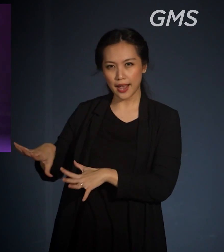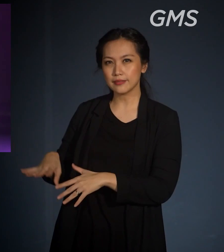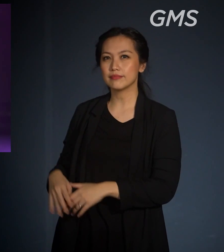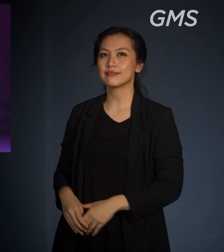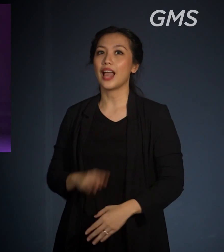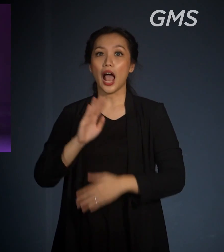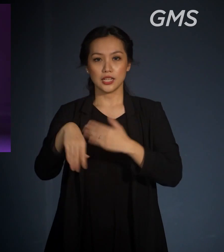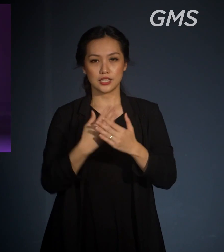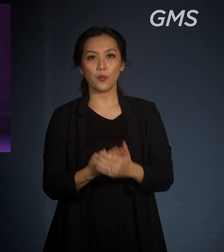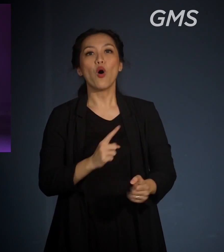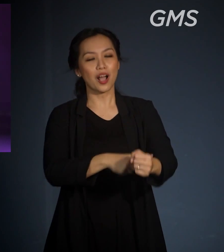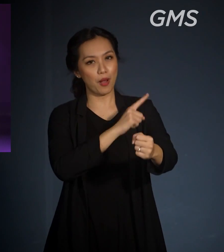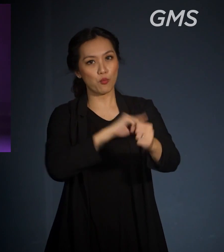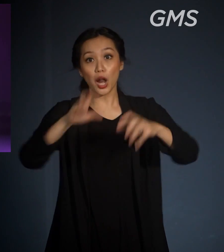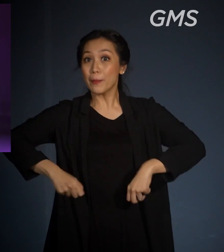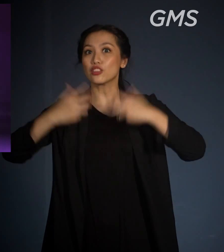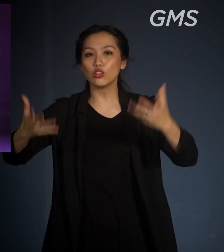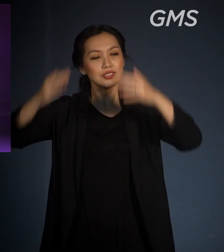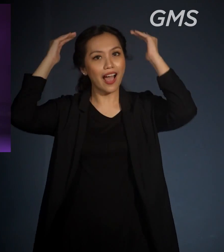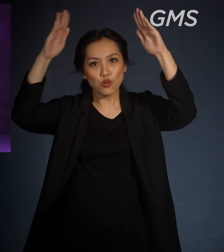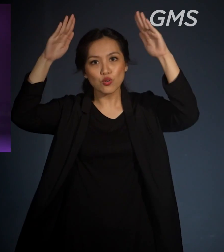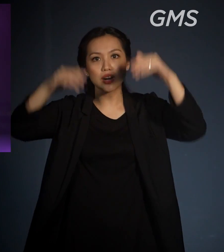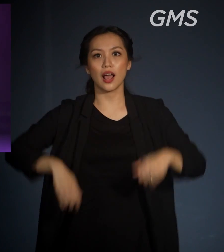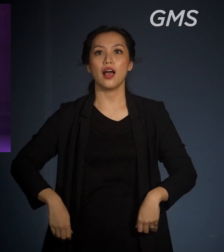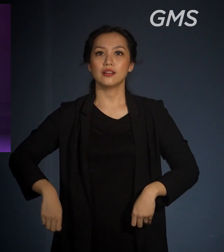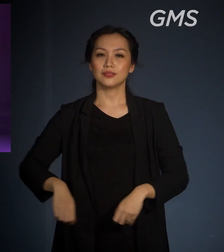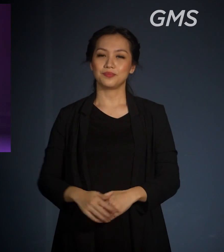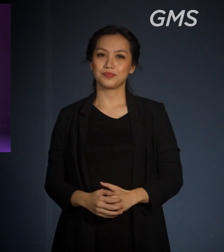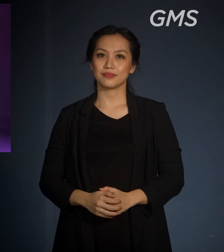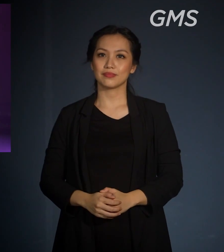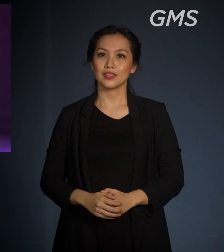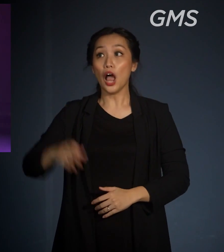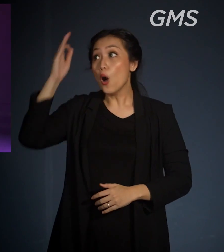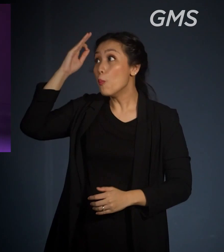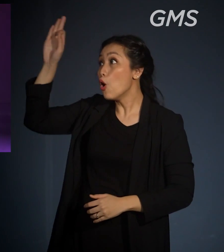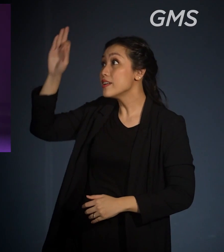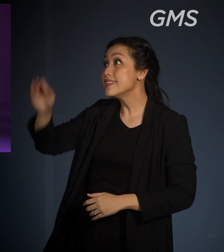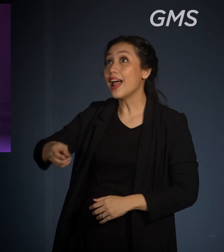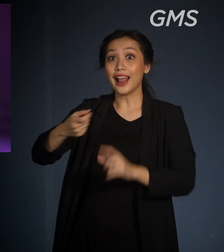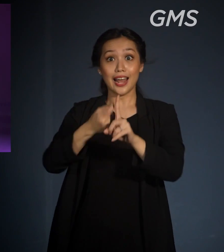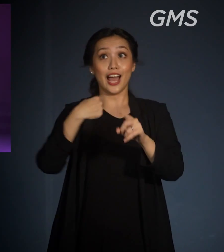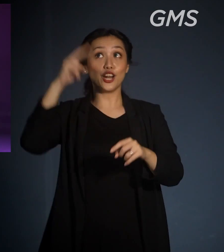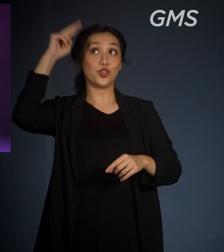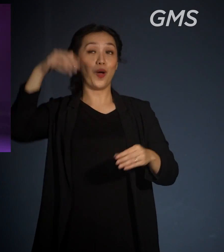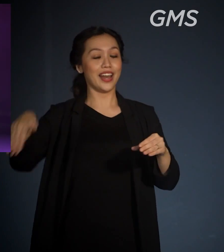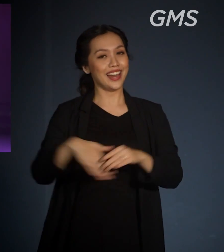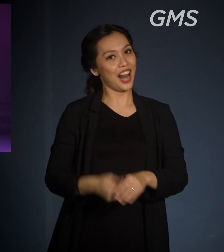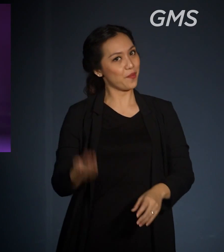Semua potensi, anugerah, karunia, modal investasi Tuhan dalam hidup